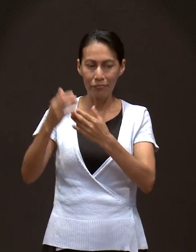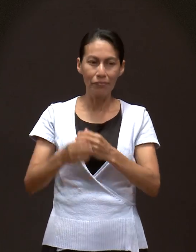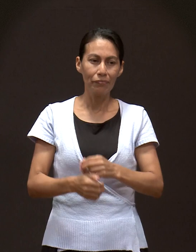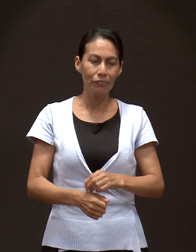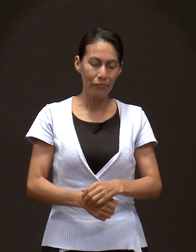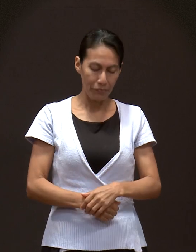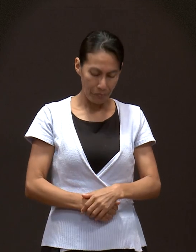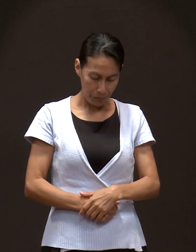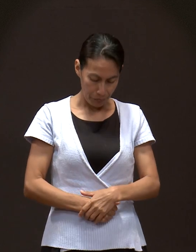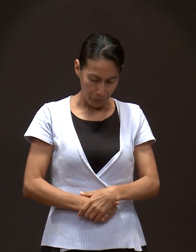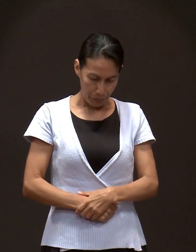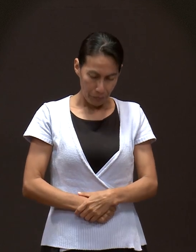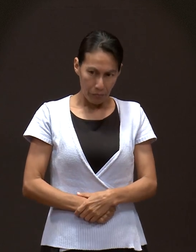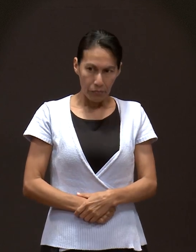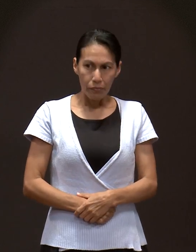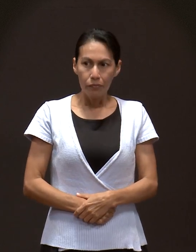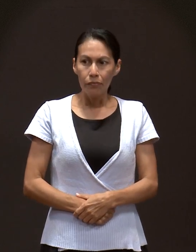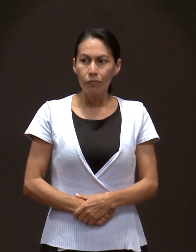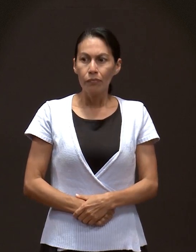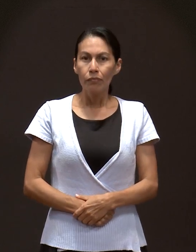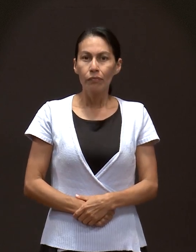vamos a entonarla.